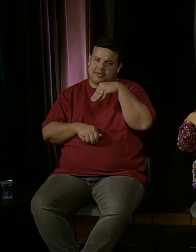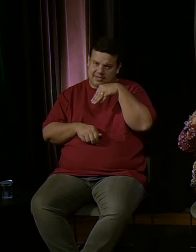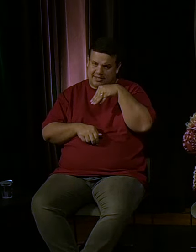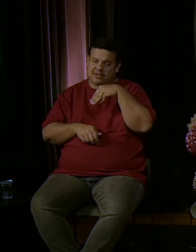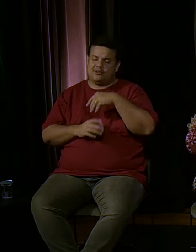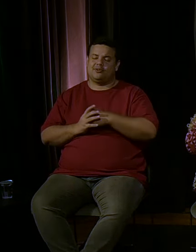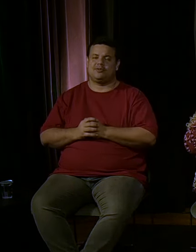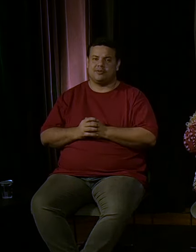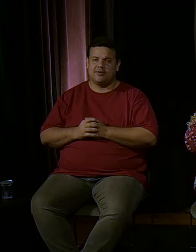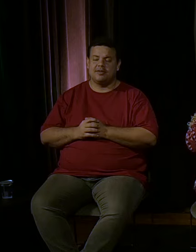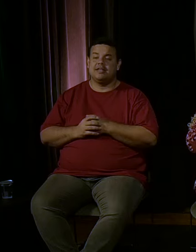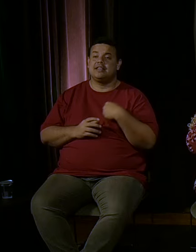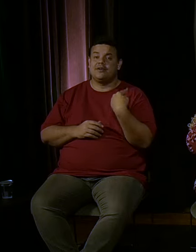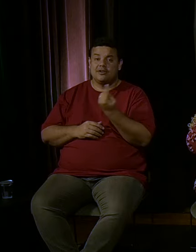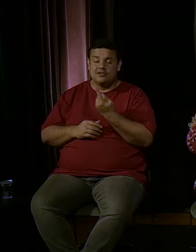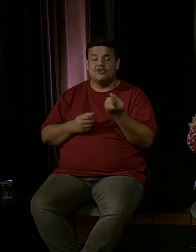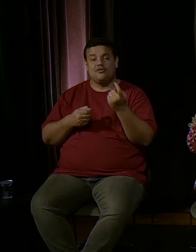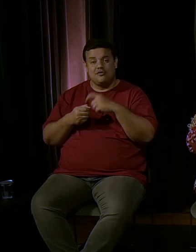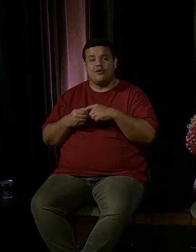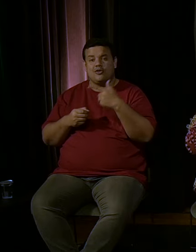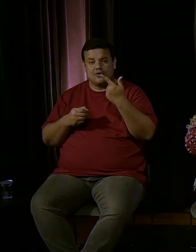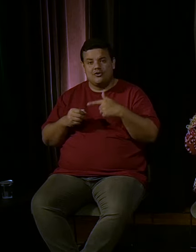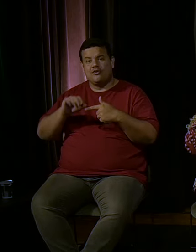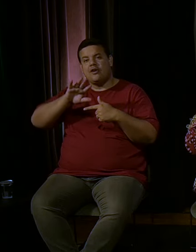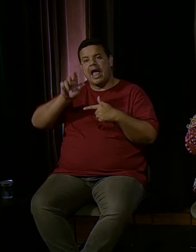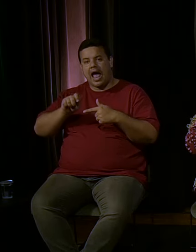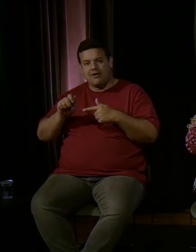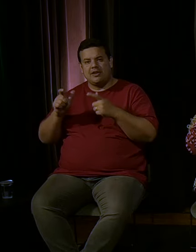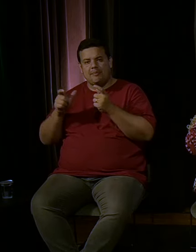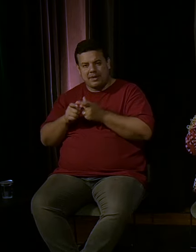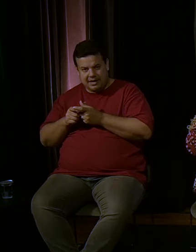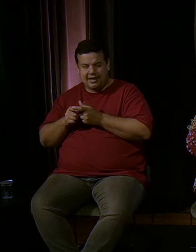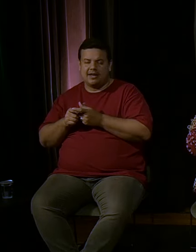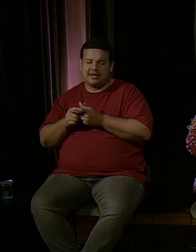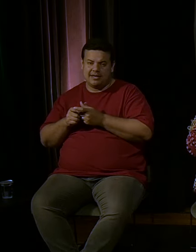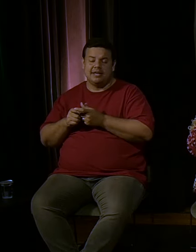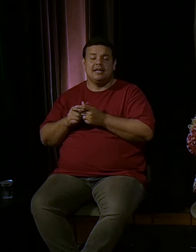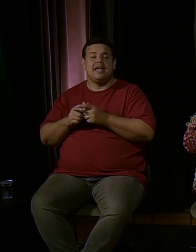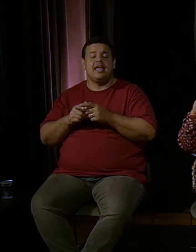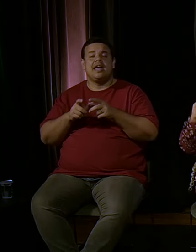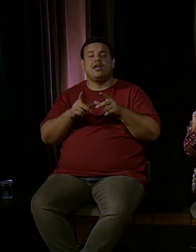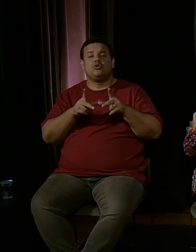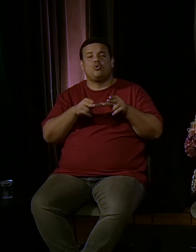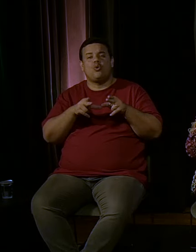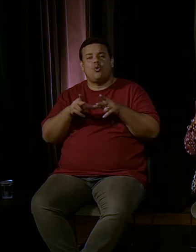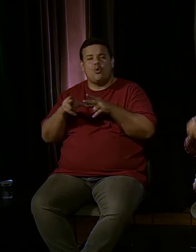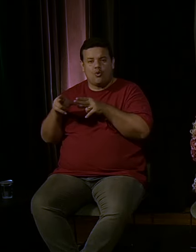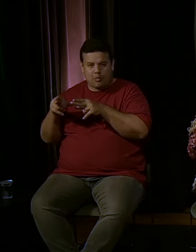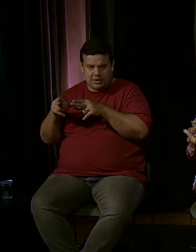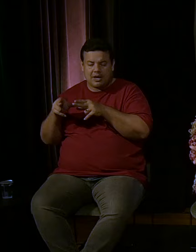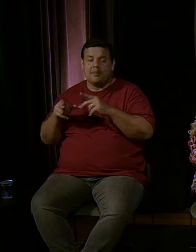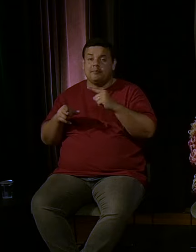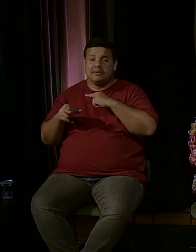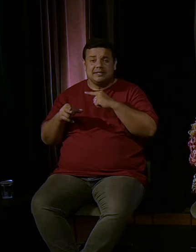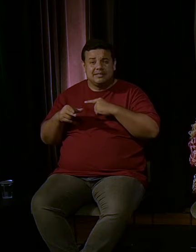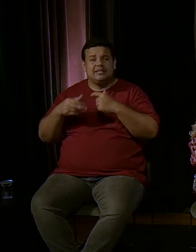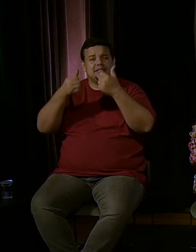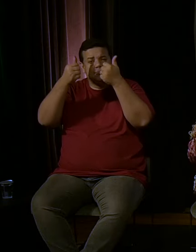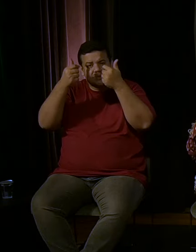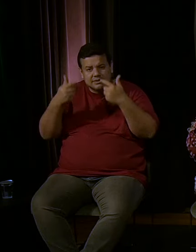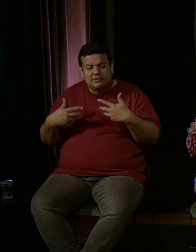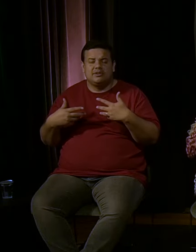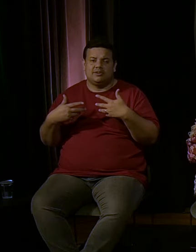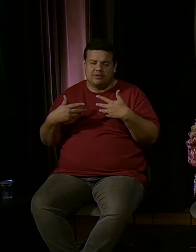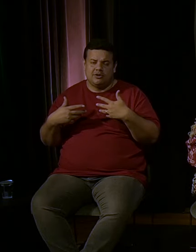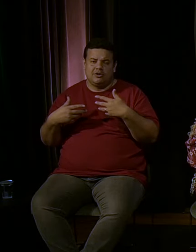em Pequena África, nesse filme, que é documental, mas tem várias especificidades, tem uma discussão sobre memória, né,